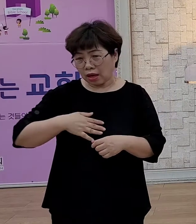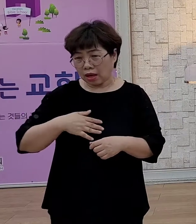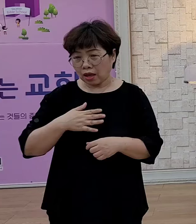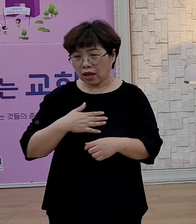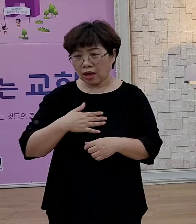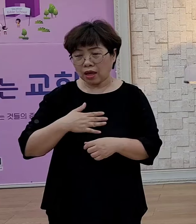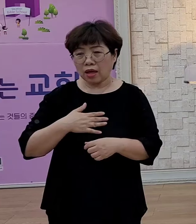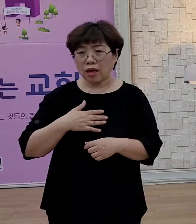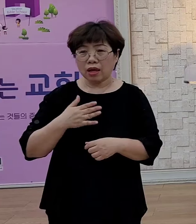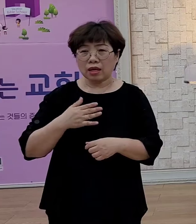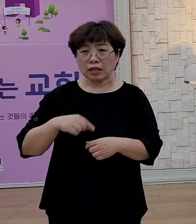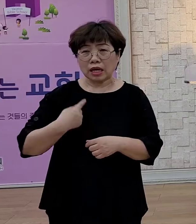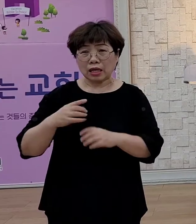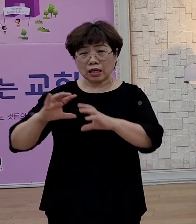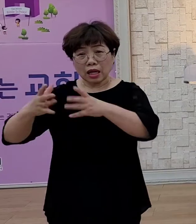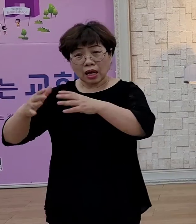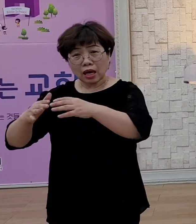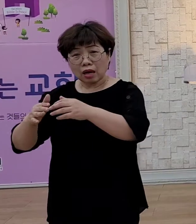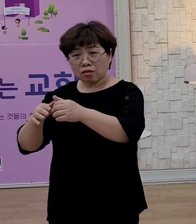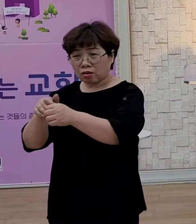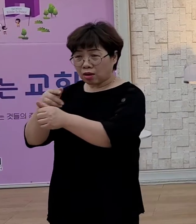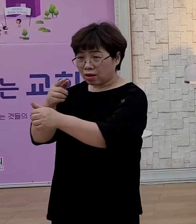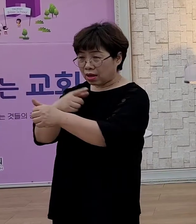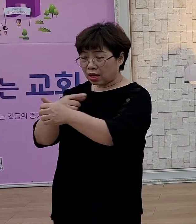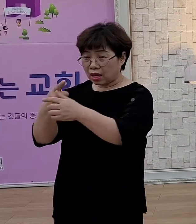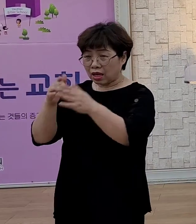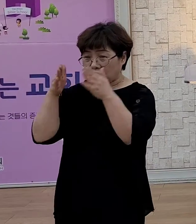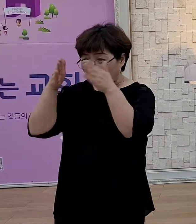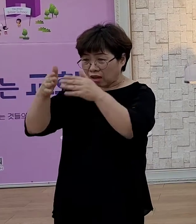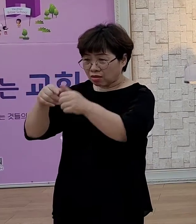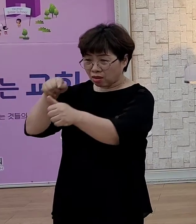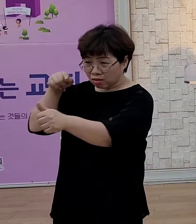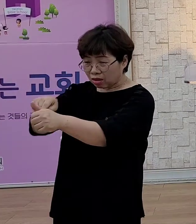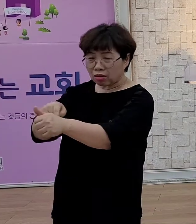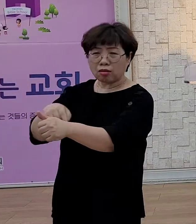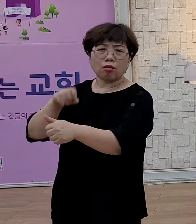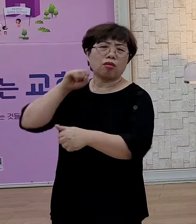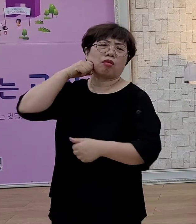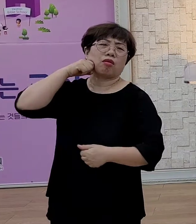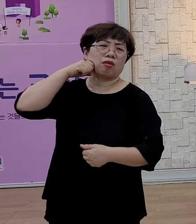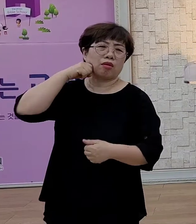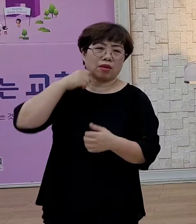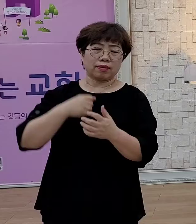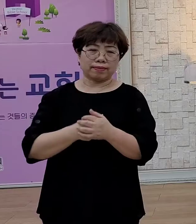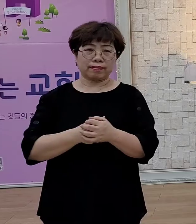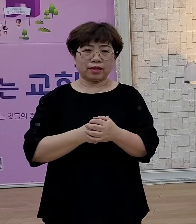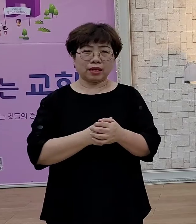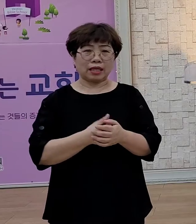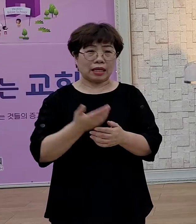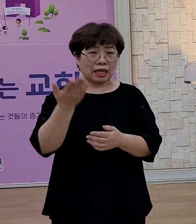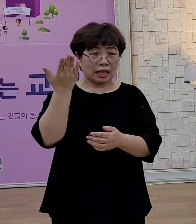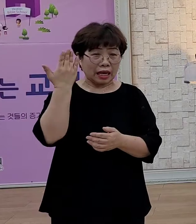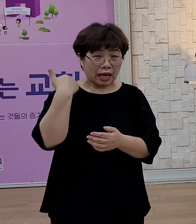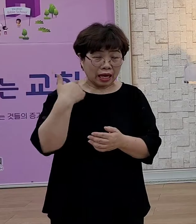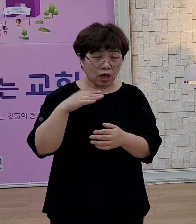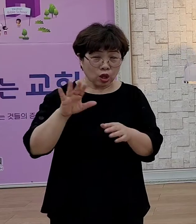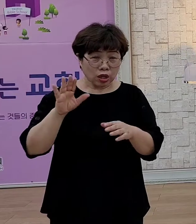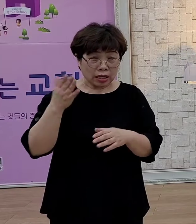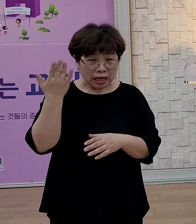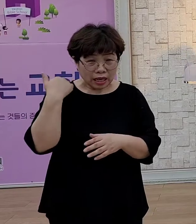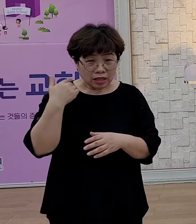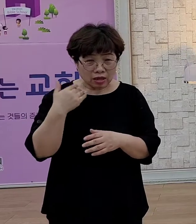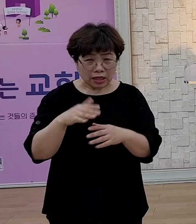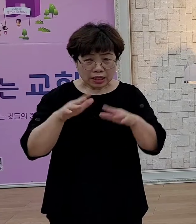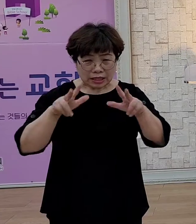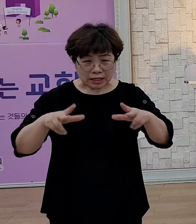게 이게 쉬운 일 아닙니다. 요즘처럼 여러분 뭐 어떤 이런 어떤 전략으로 싸우는 전쟁이 아니고 그때는 그냥 무조건